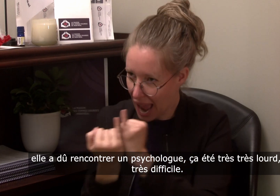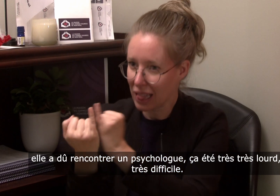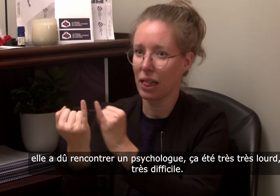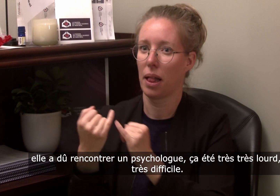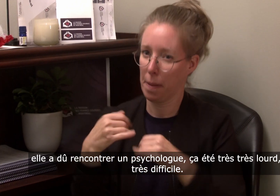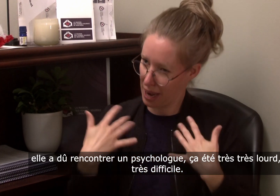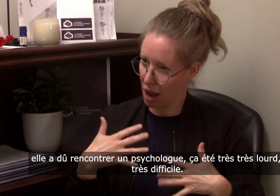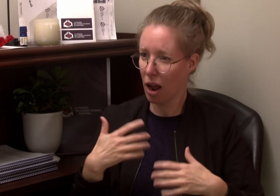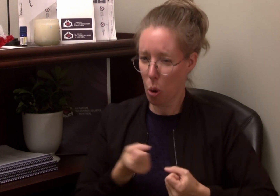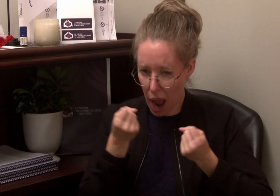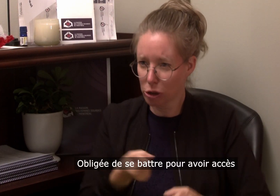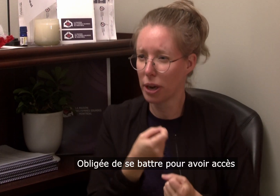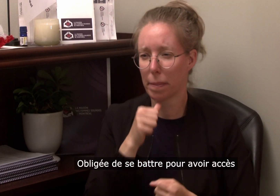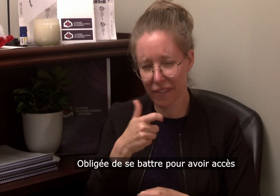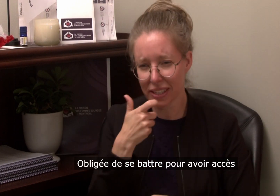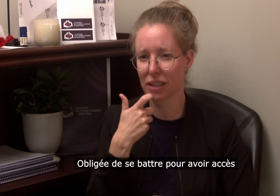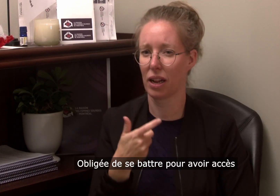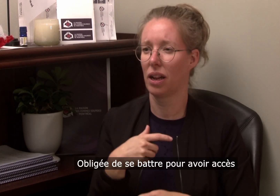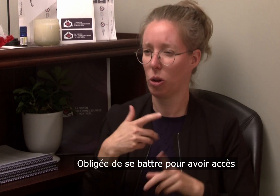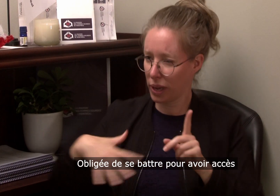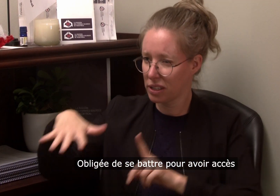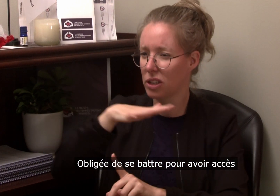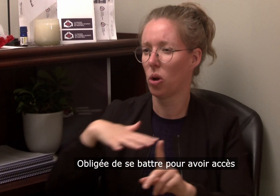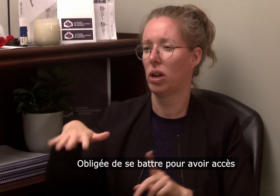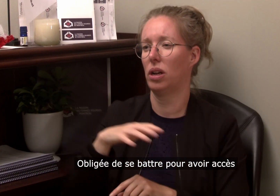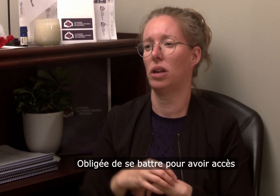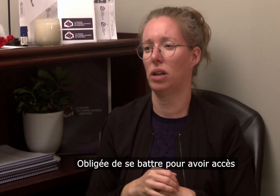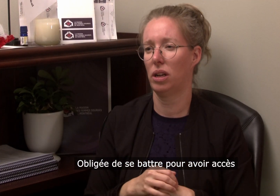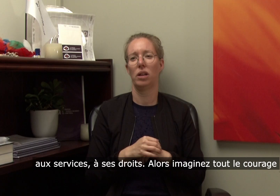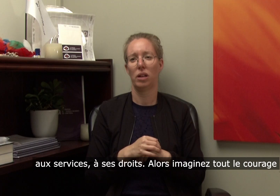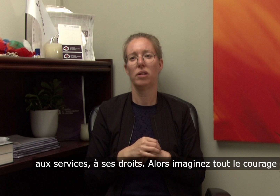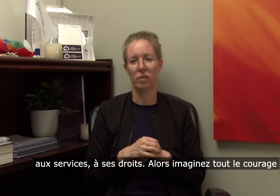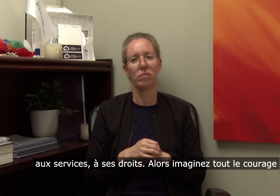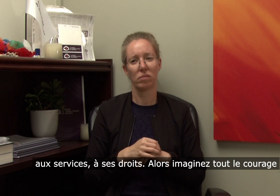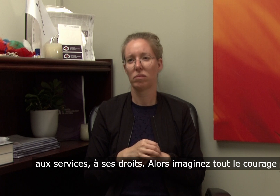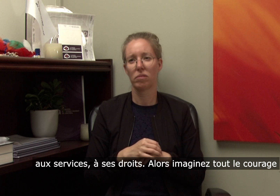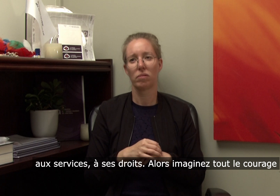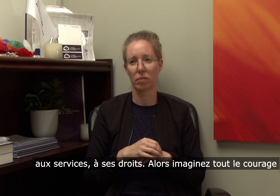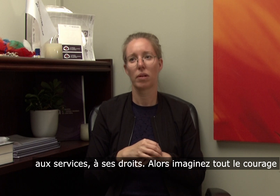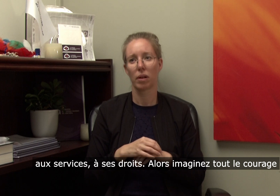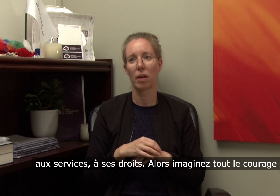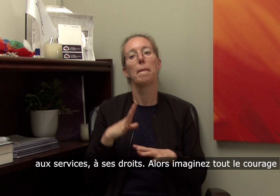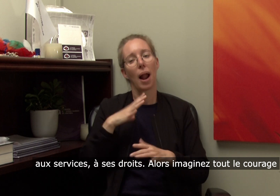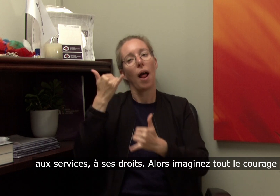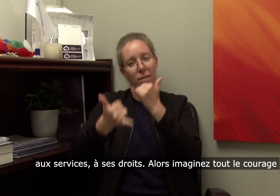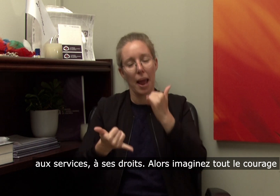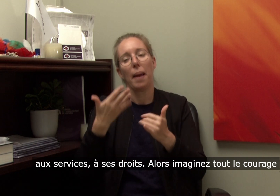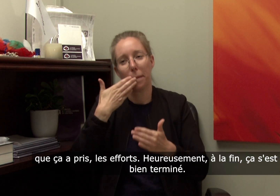très difficile. Obligée de se battre pour avoir accès au service, à ses droits. Donc, imaginez tout le courage que ça a